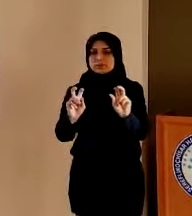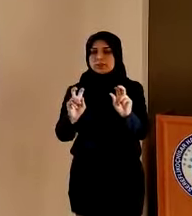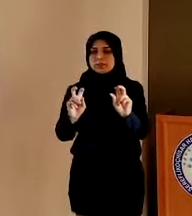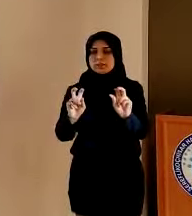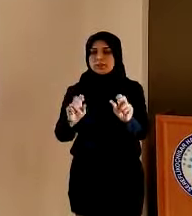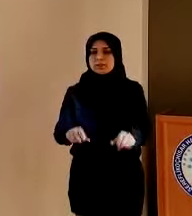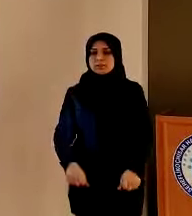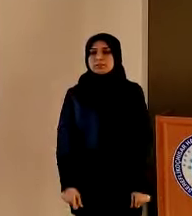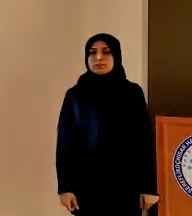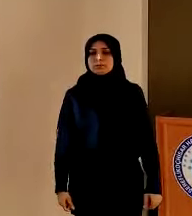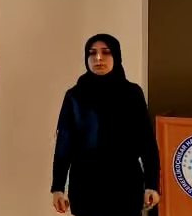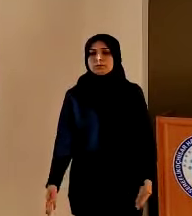sandalye,